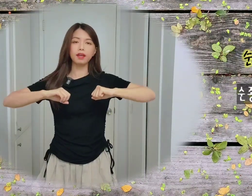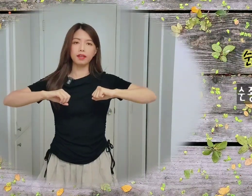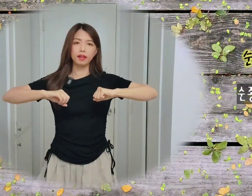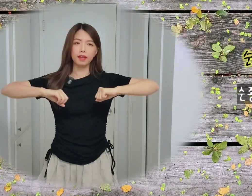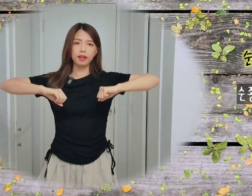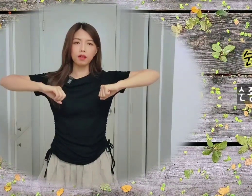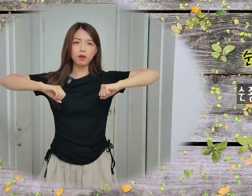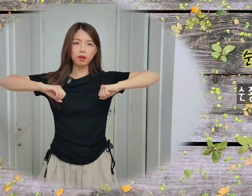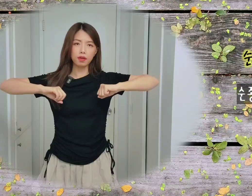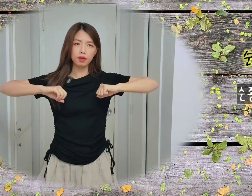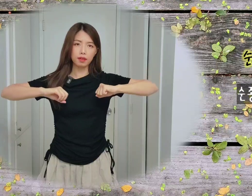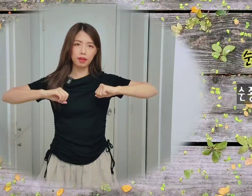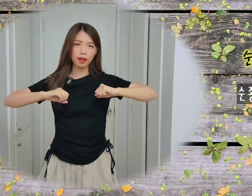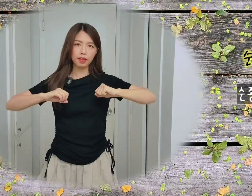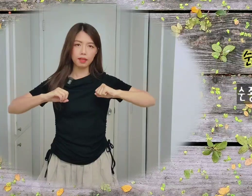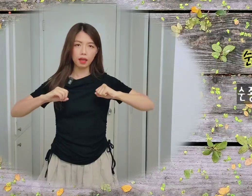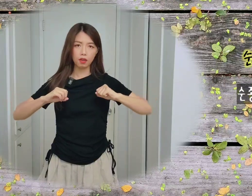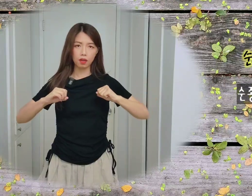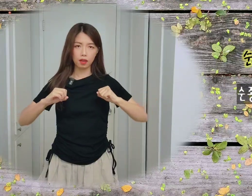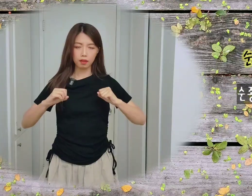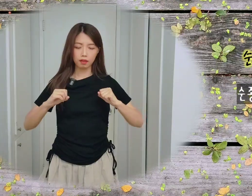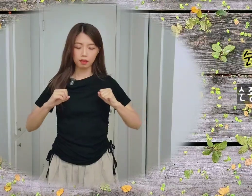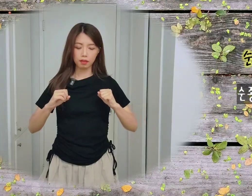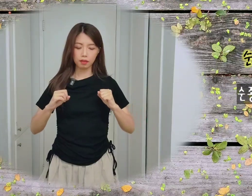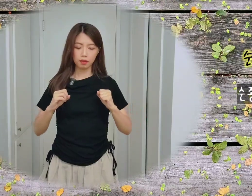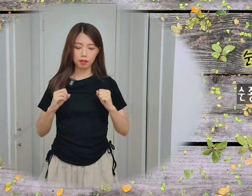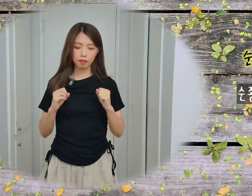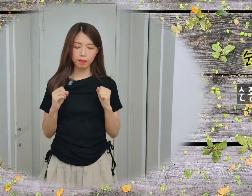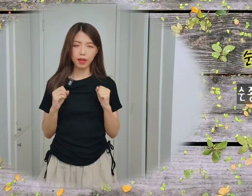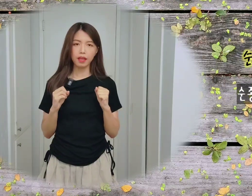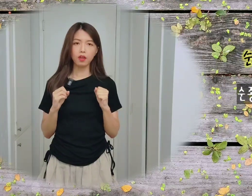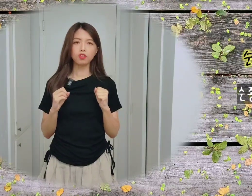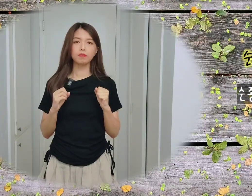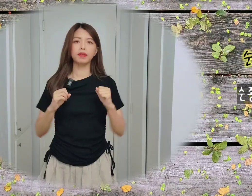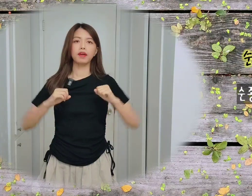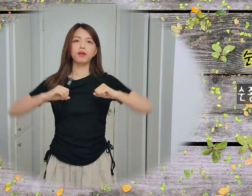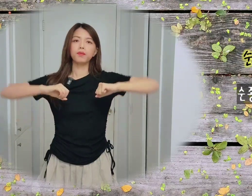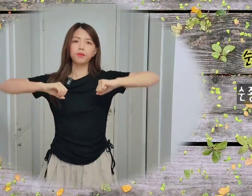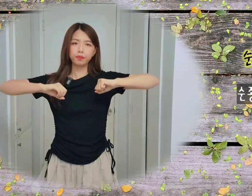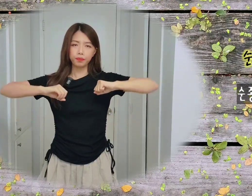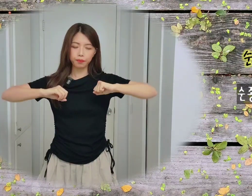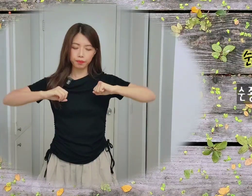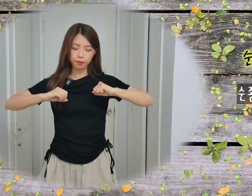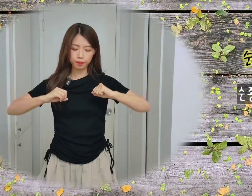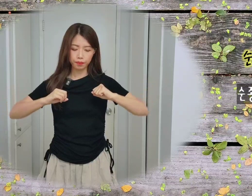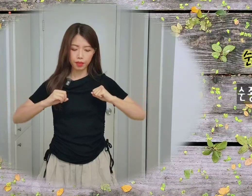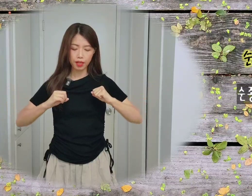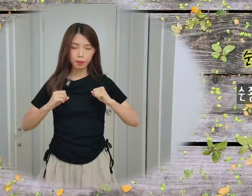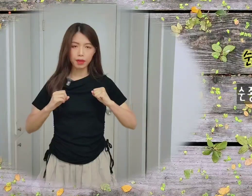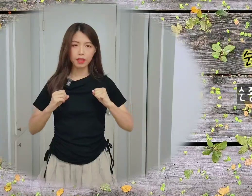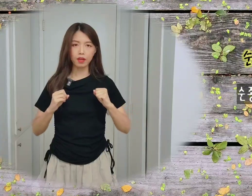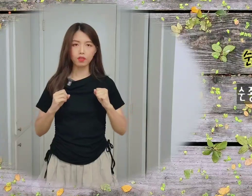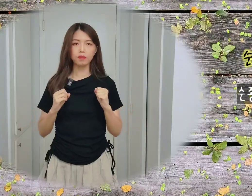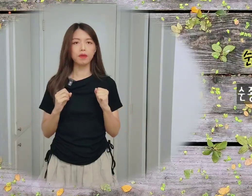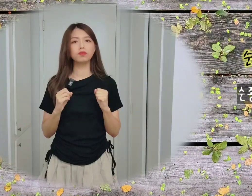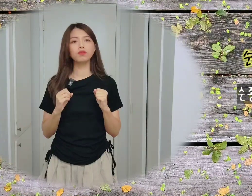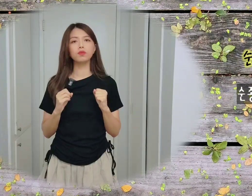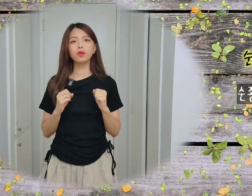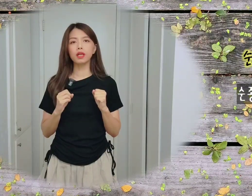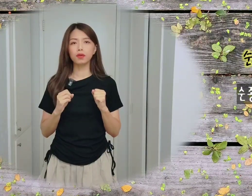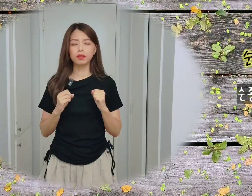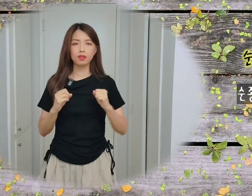나란히 이 상태에서 살짝 이렇게 팔을 내려주시면 돼요. 살짝 팔을